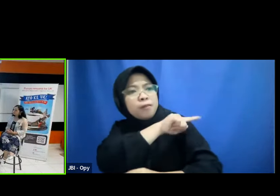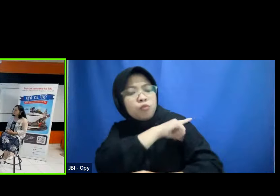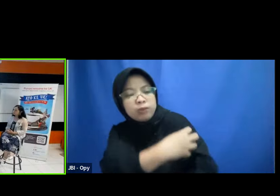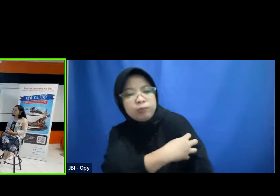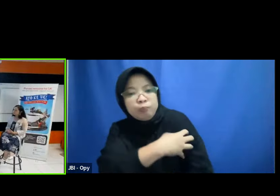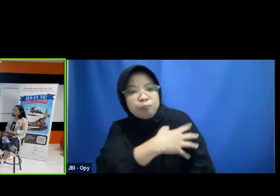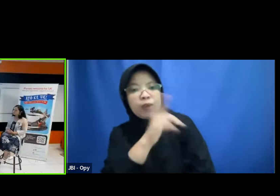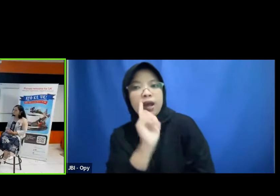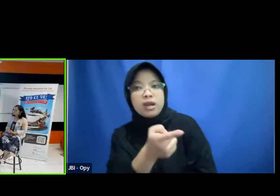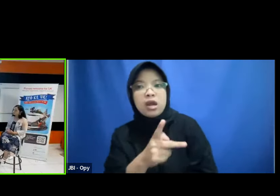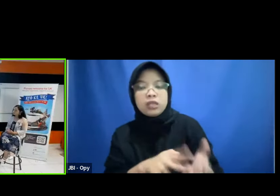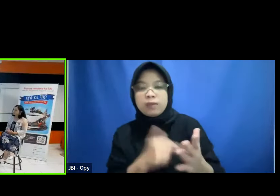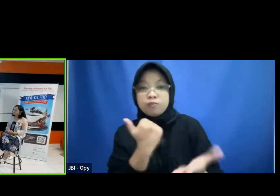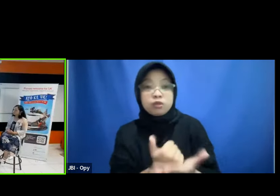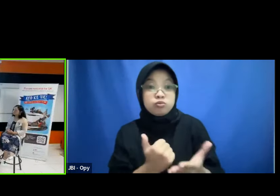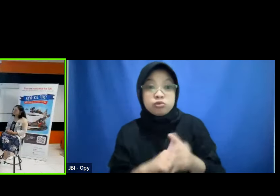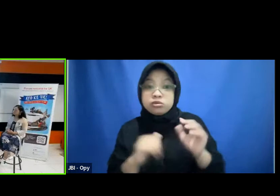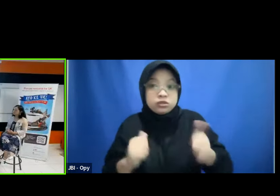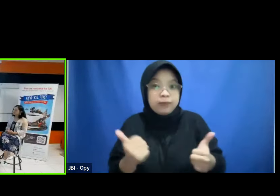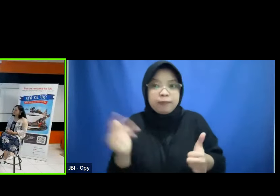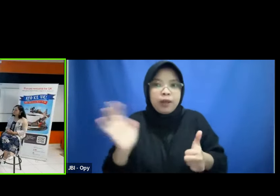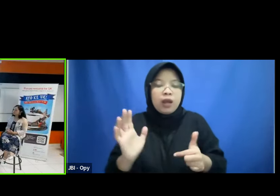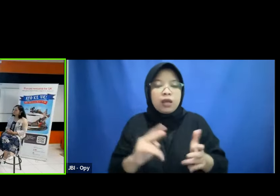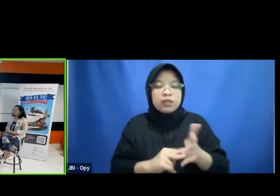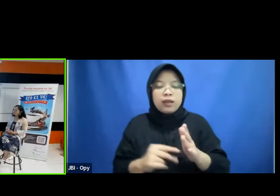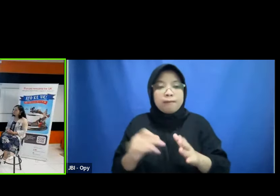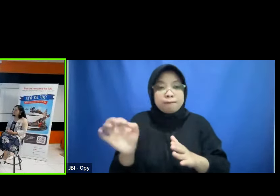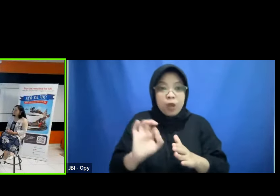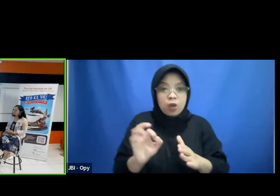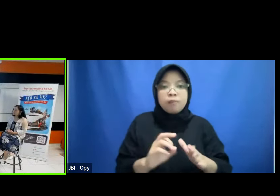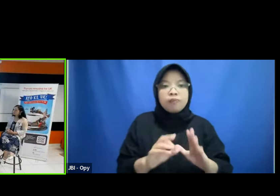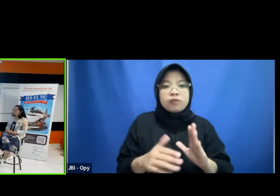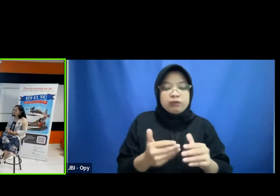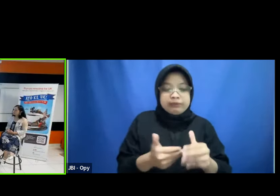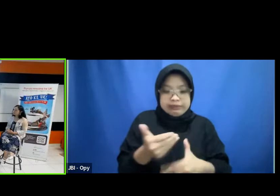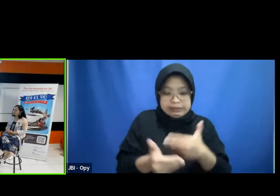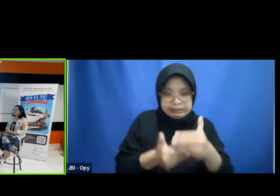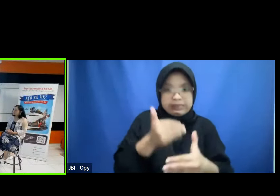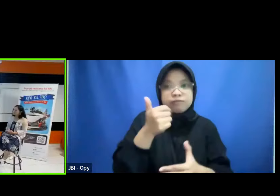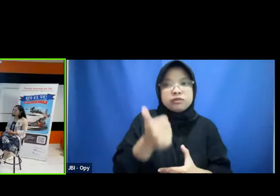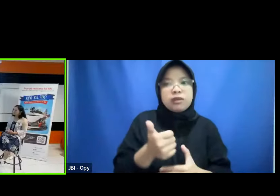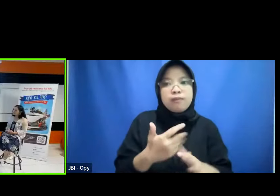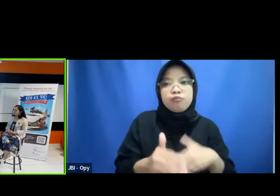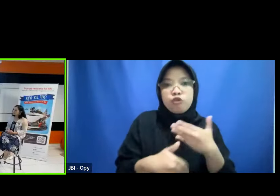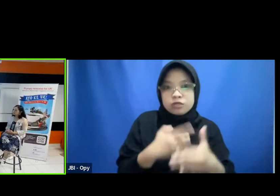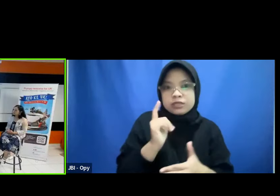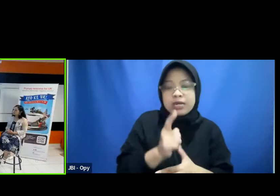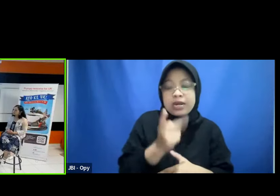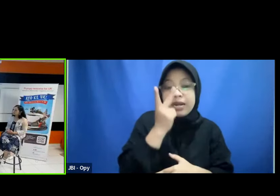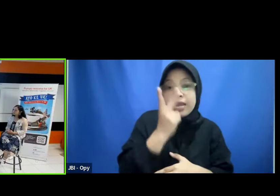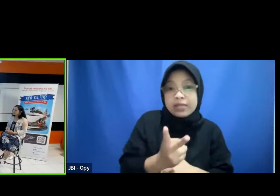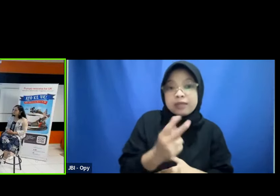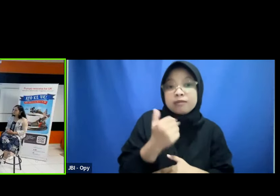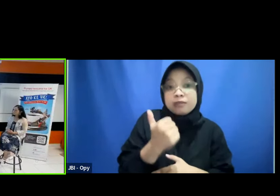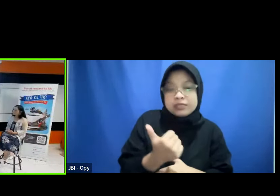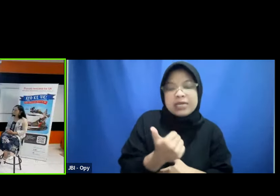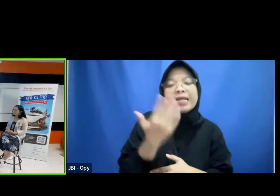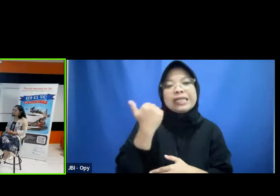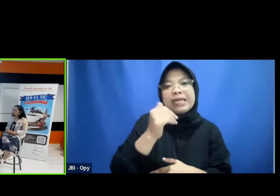yang udah benar-benar jadi for some Reason kita bisa melihat kami bisa melihat melalui